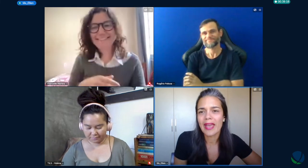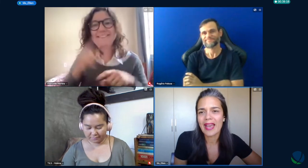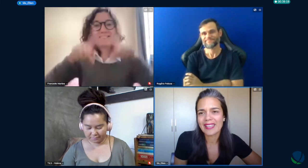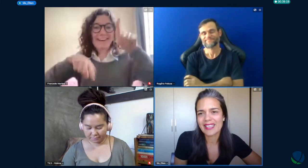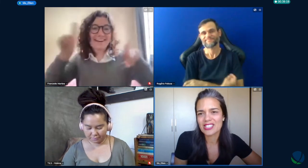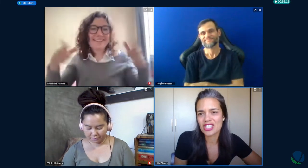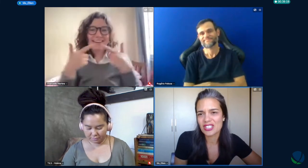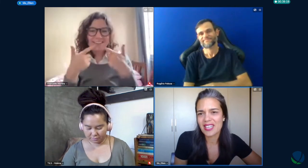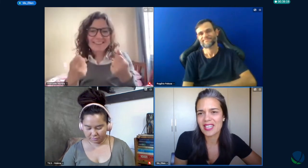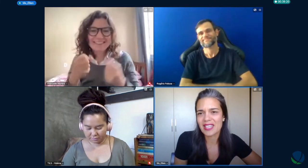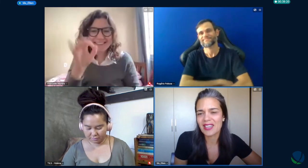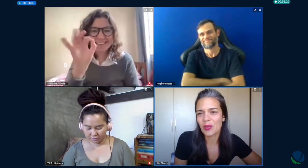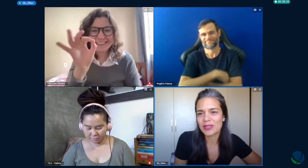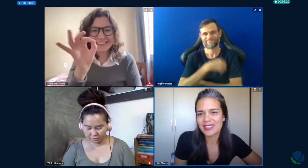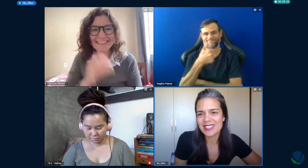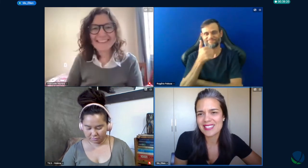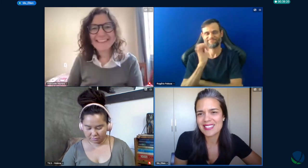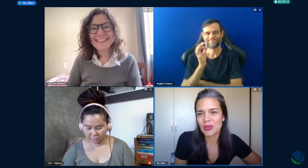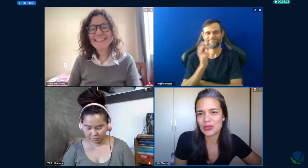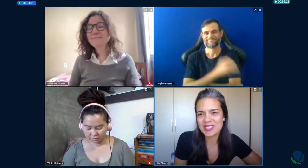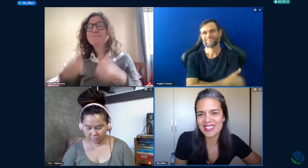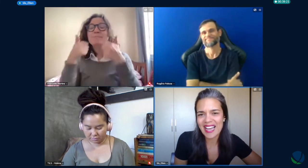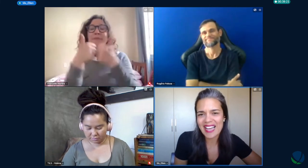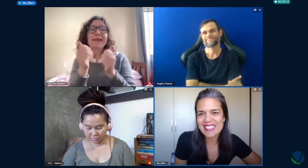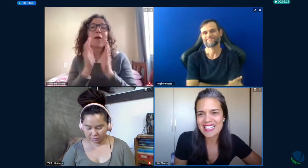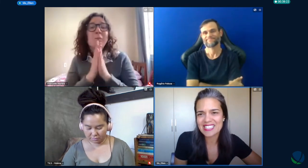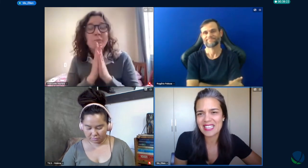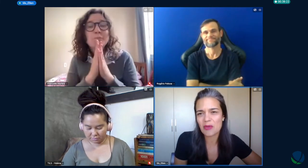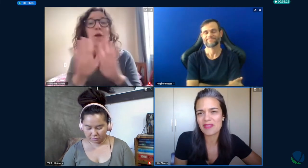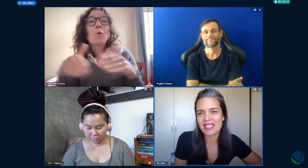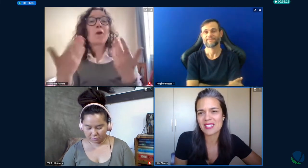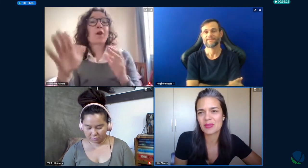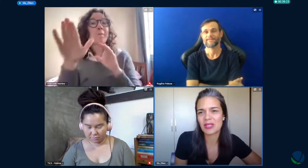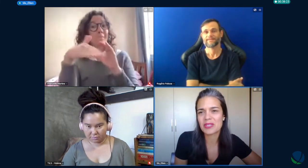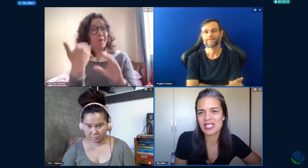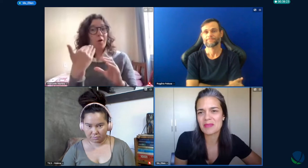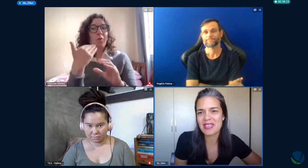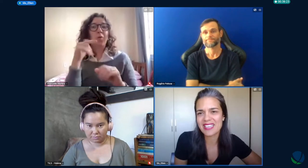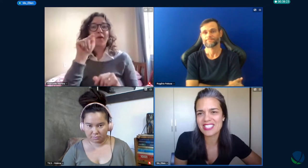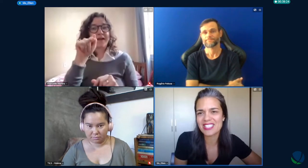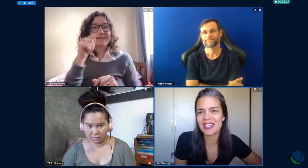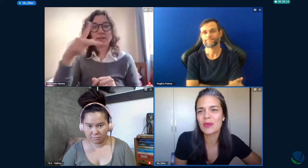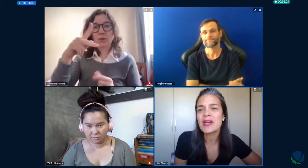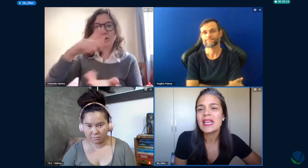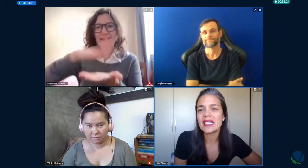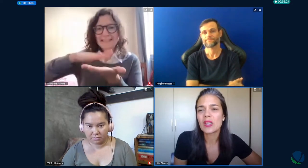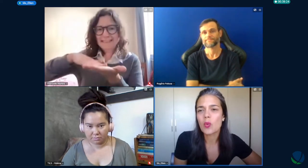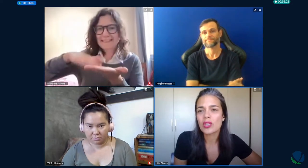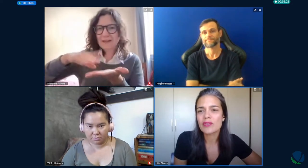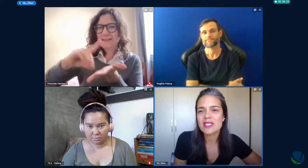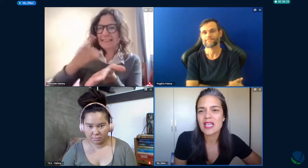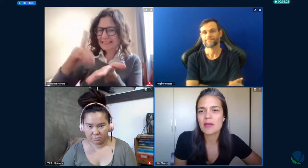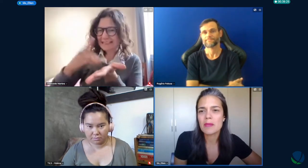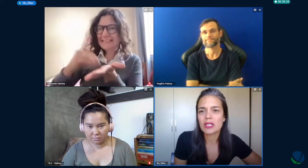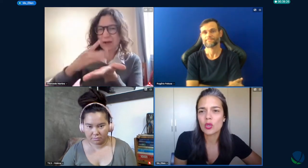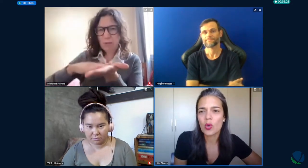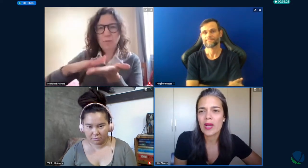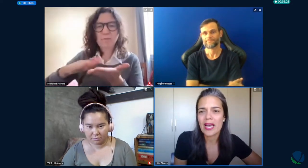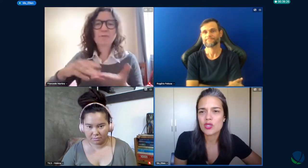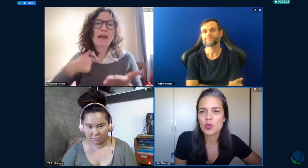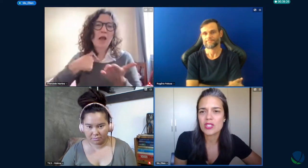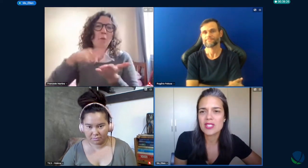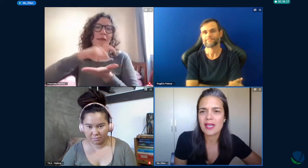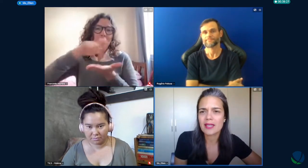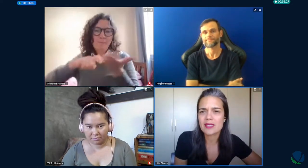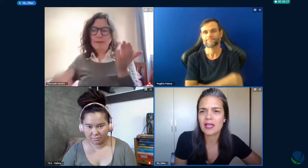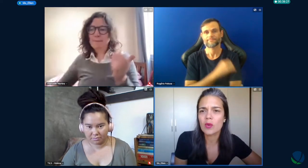Então, aqui a gente tem outros sinais, né? A gente tem uma variação linguística na minha região. Então, quando você me mandou